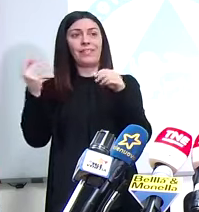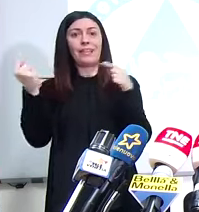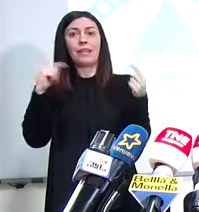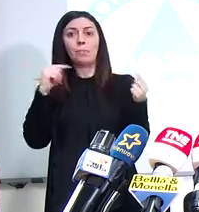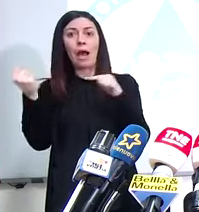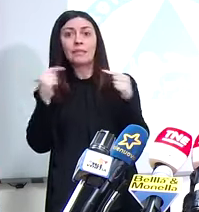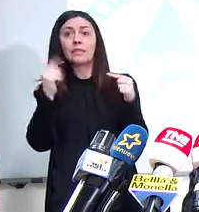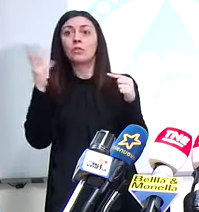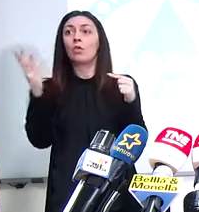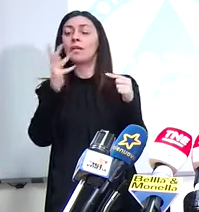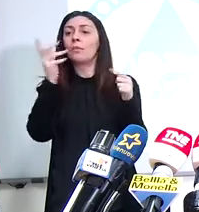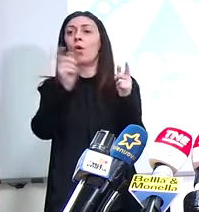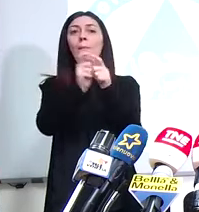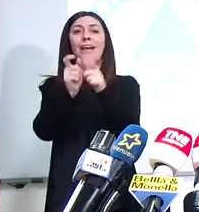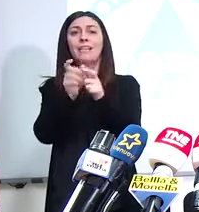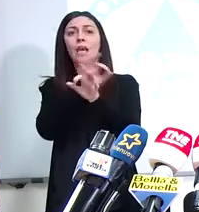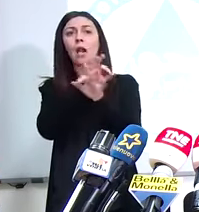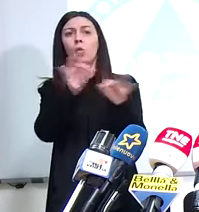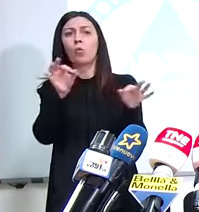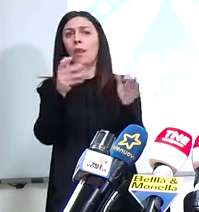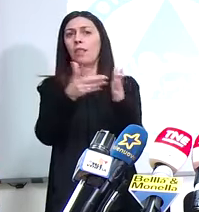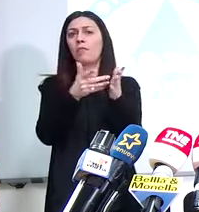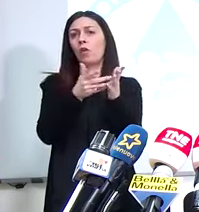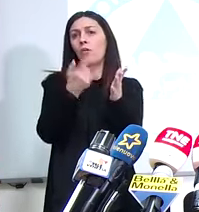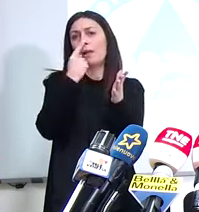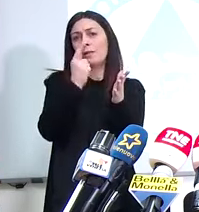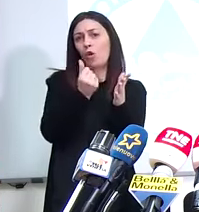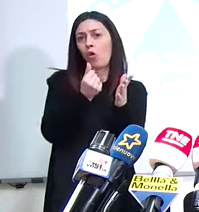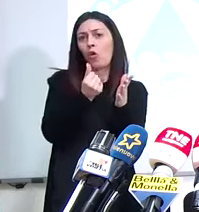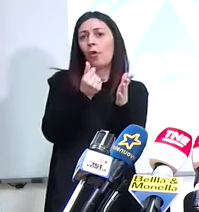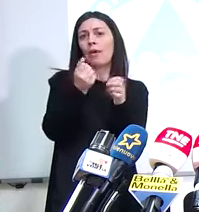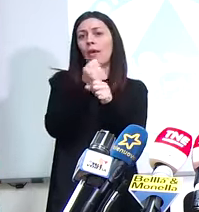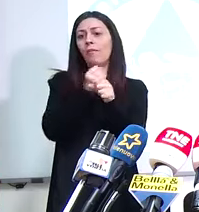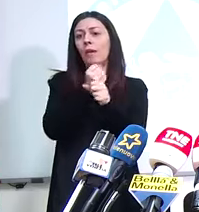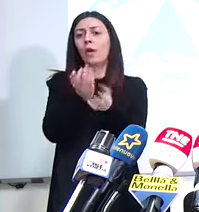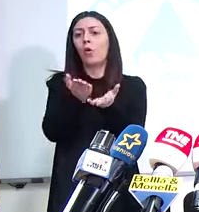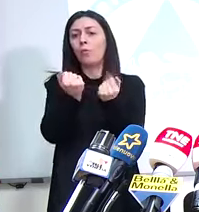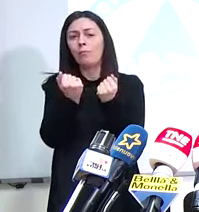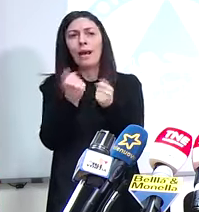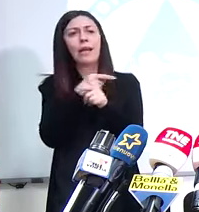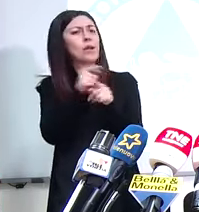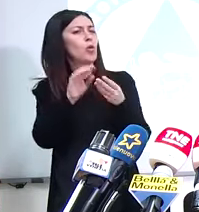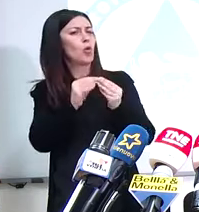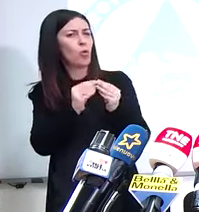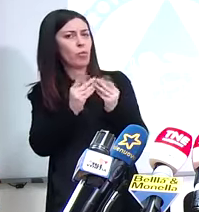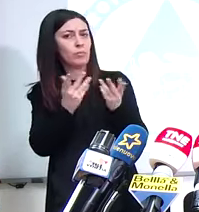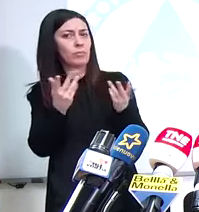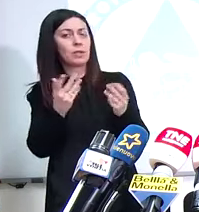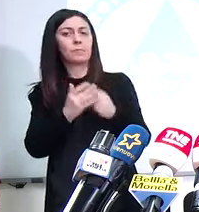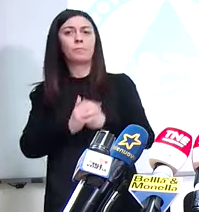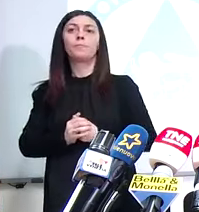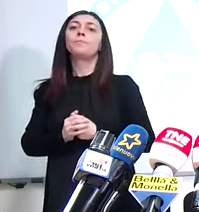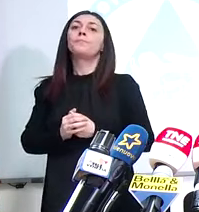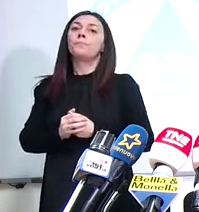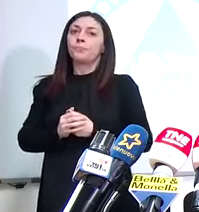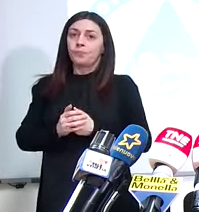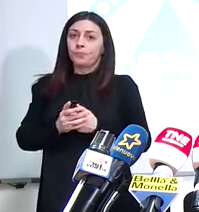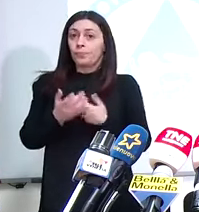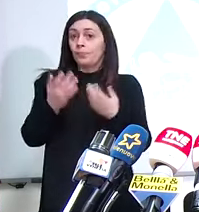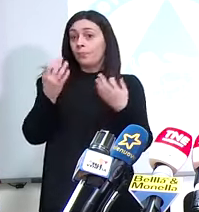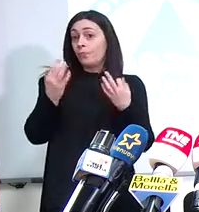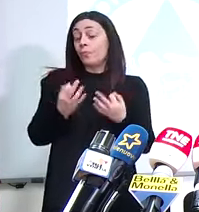più difficoltà poi ad acquisire i farmaci e vaccini certo ciò è ovvio che nel momento in cui si